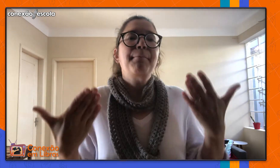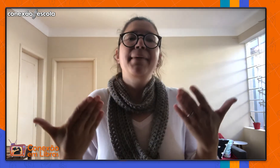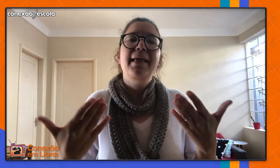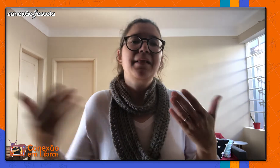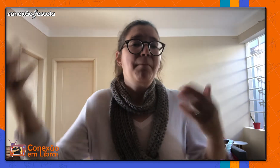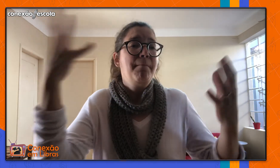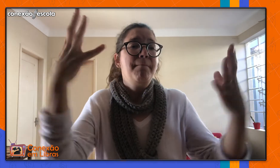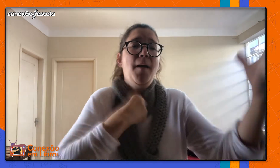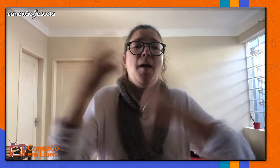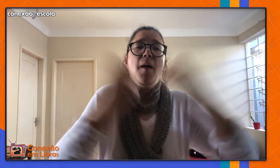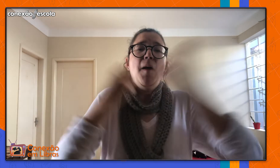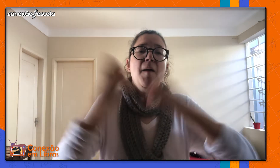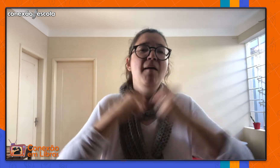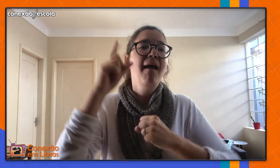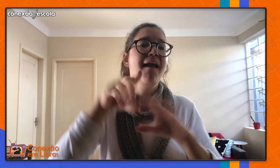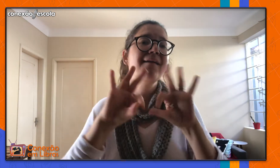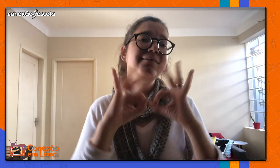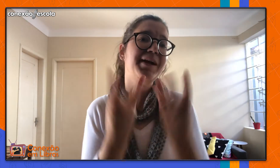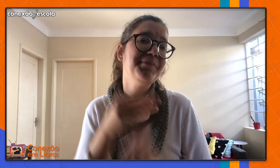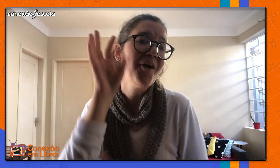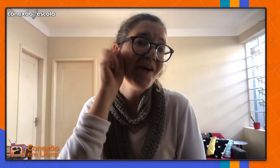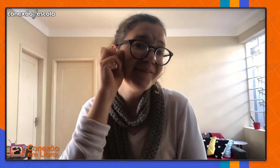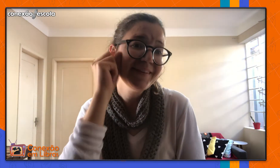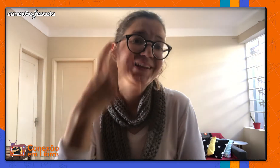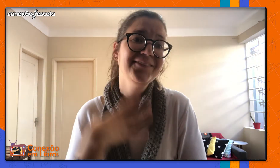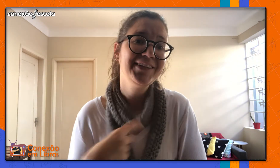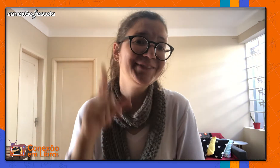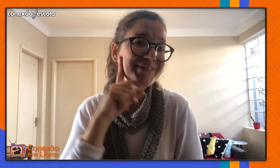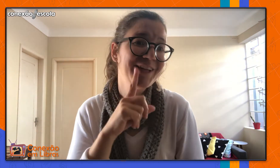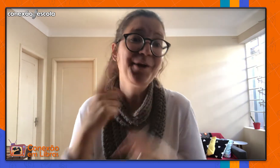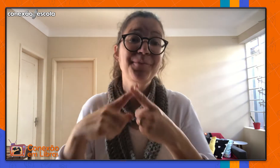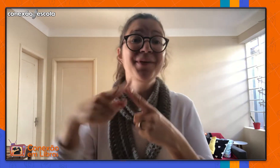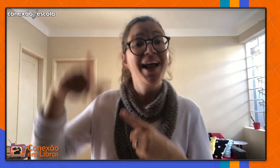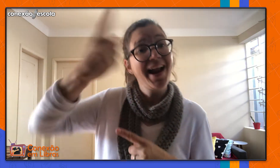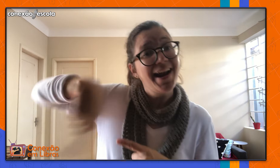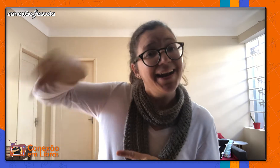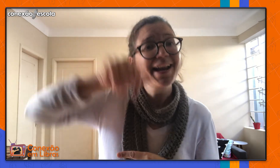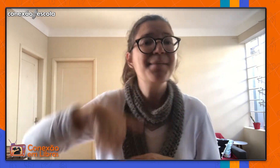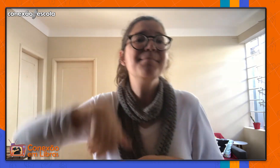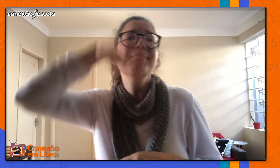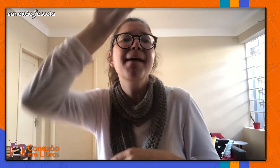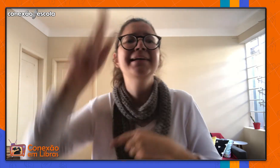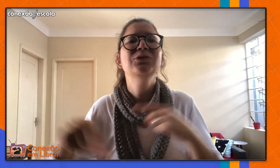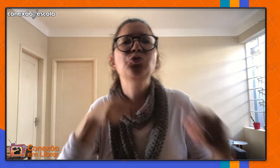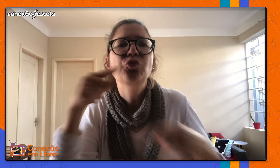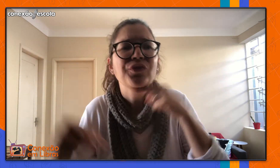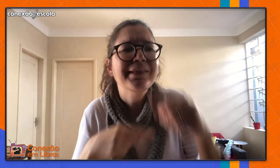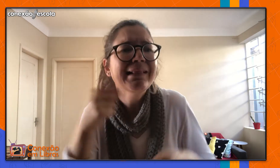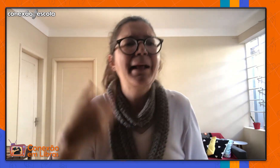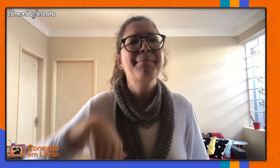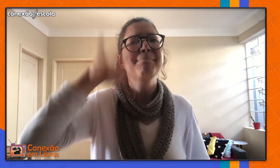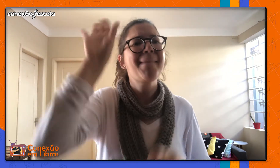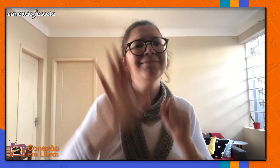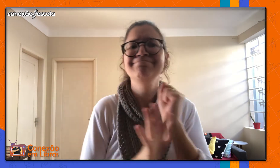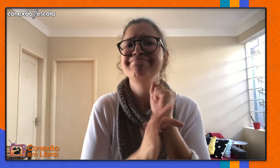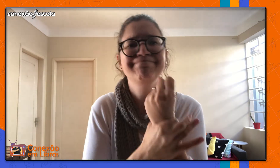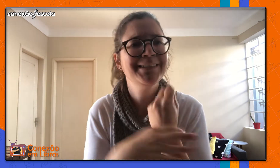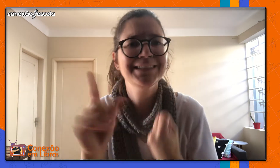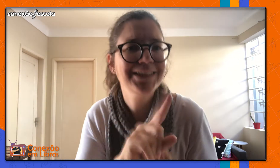troca de experiências entre as famílias surdas que tinham filhos surdos. Mas a maioria das pessoas que começaram a me seguir,